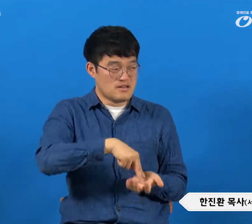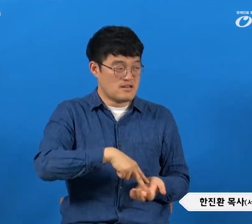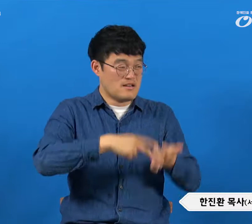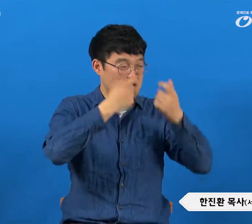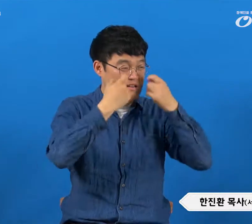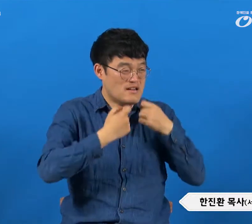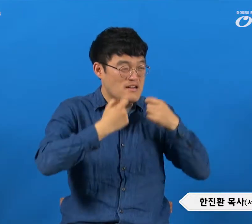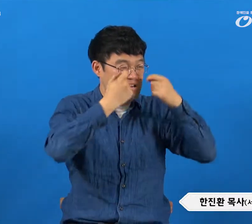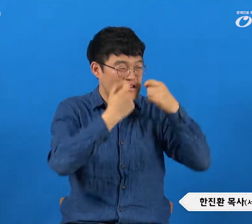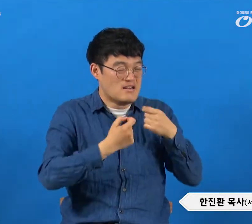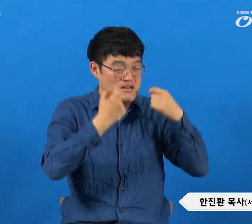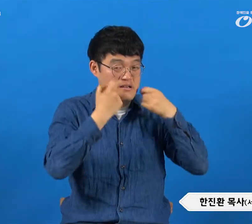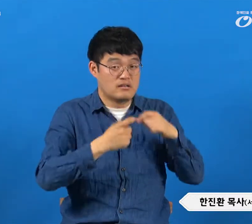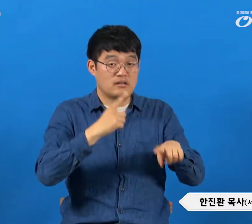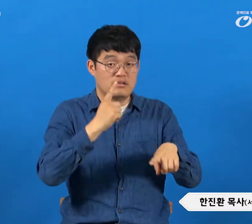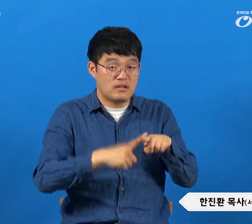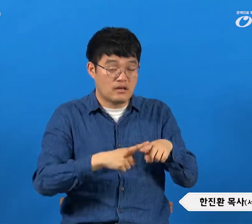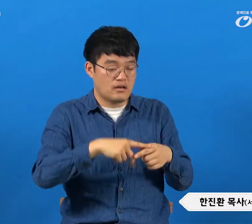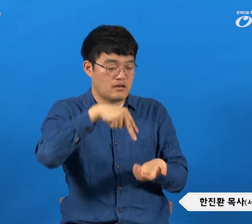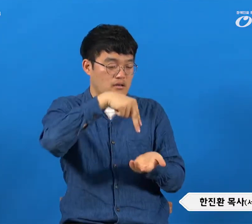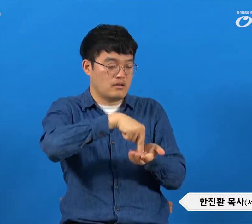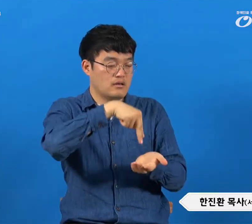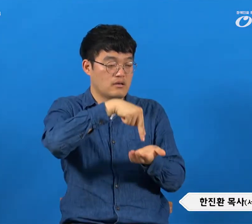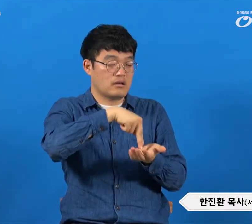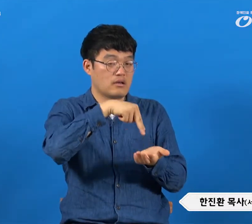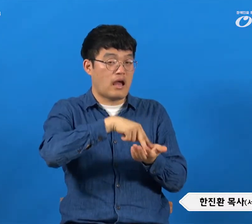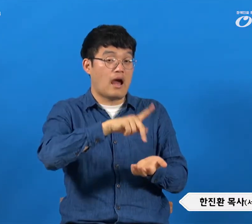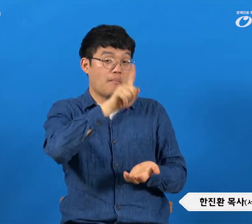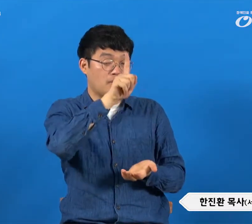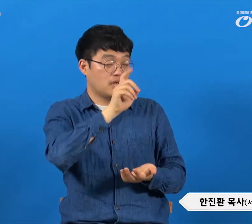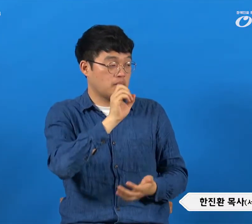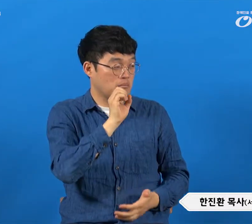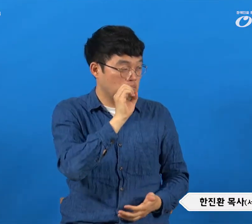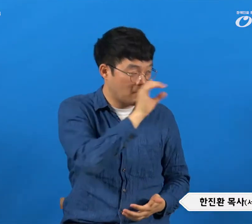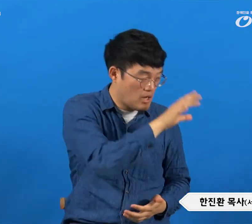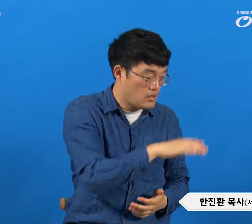한참 그렇게 있다가 아이 입에서 한마디가